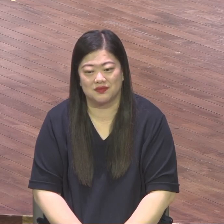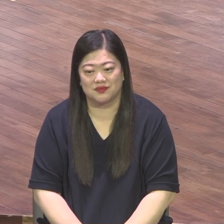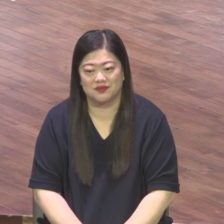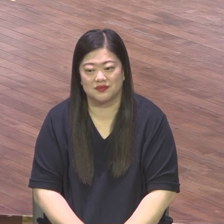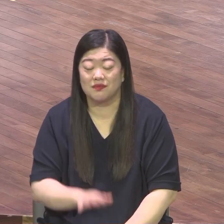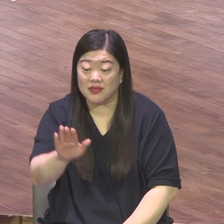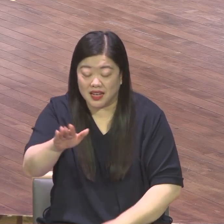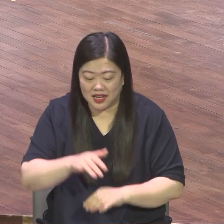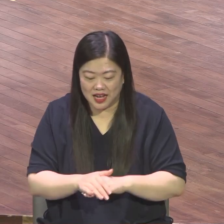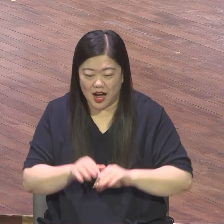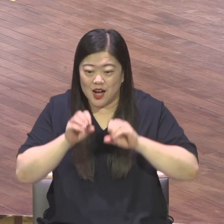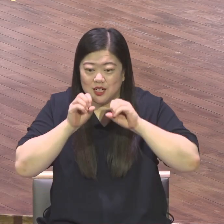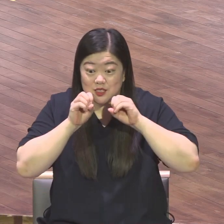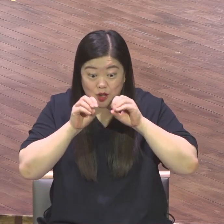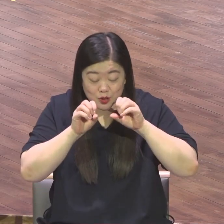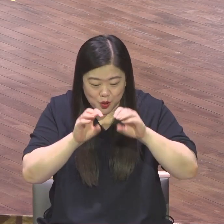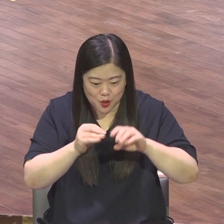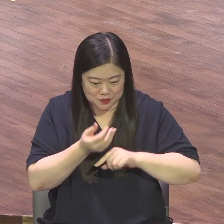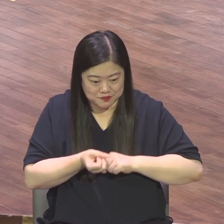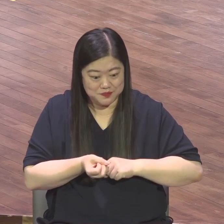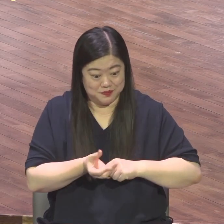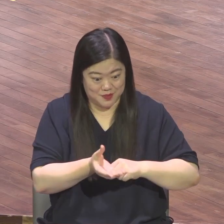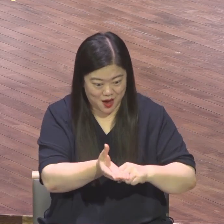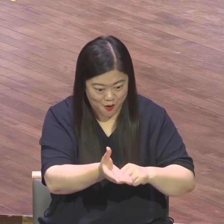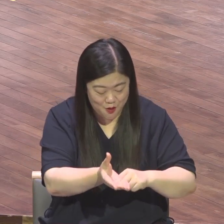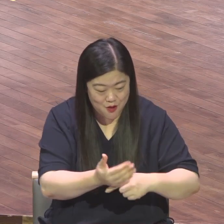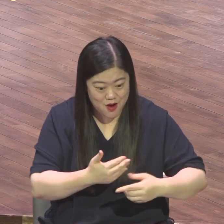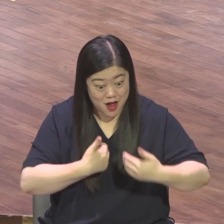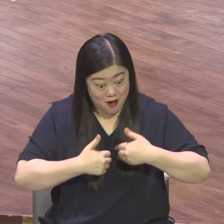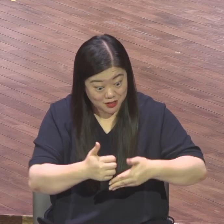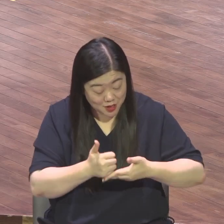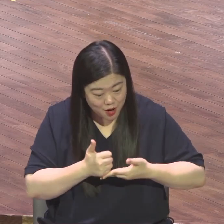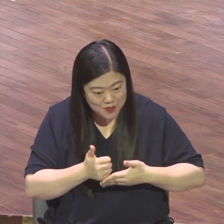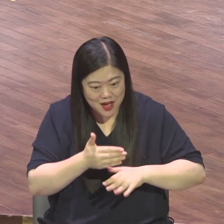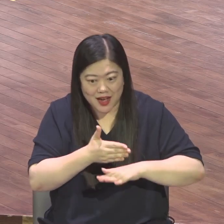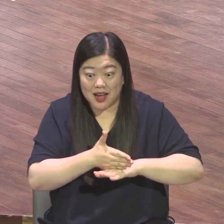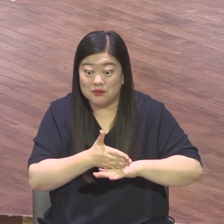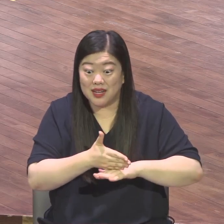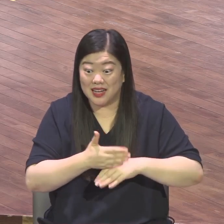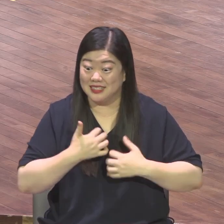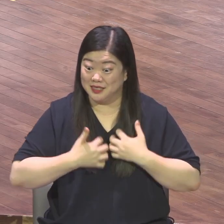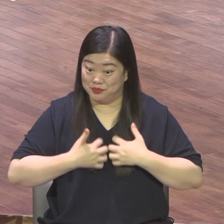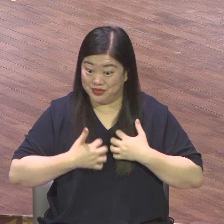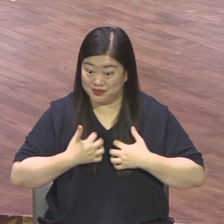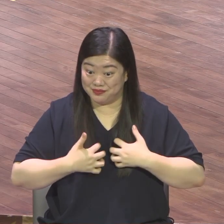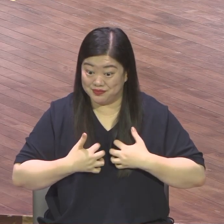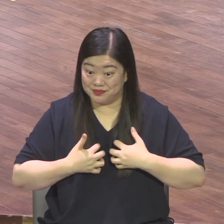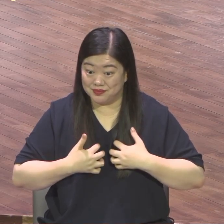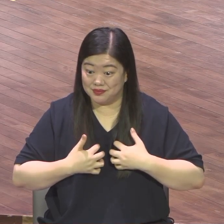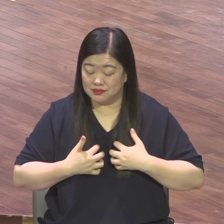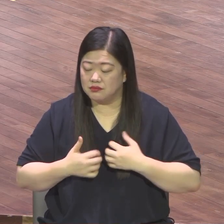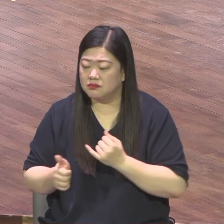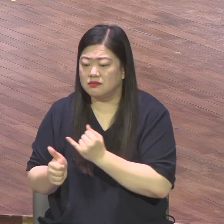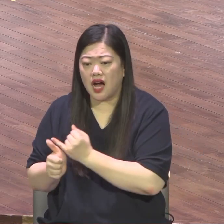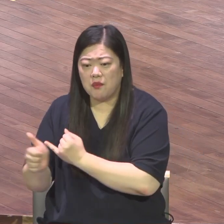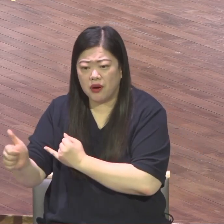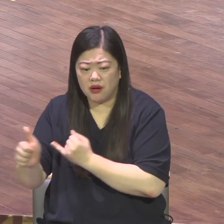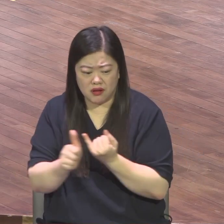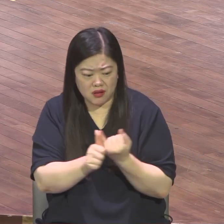그 감격은 가족도 모른다니까요. 그러면 뭐 다른 사람들은 몰라요. 그거 같은 장로면 같은